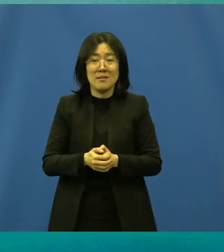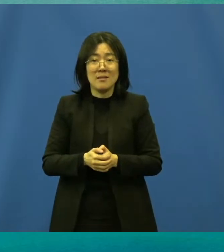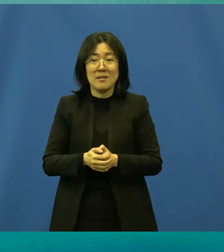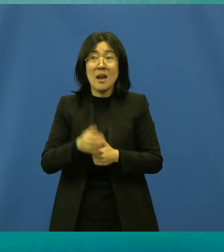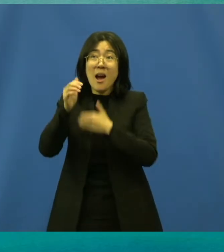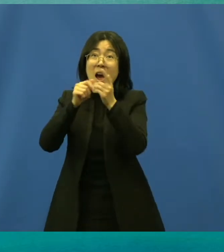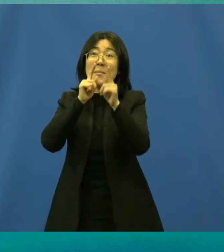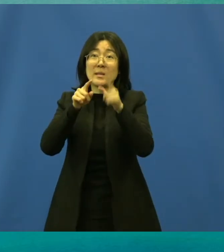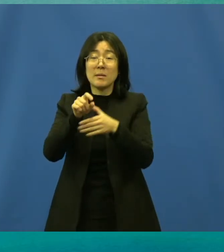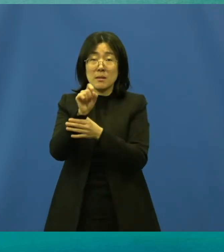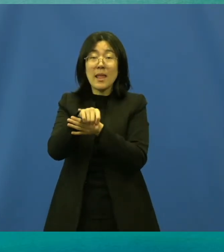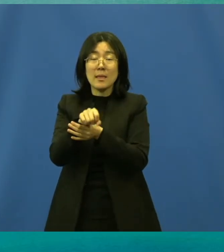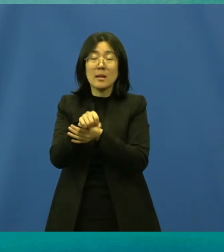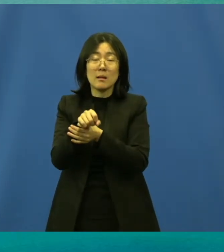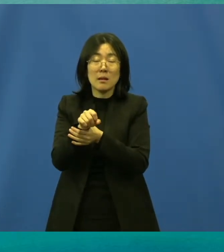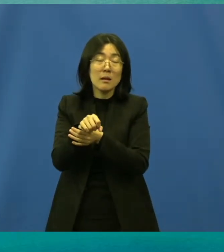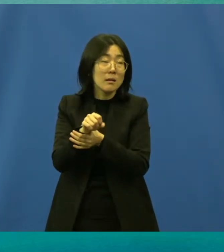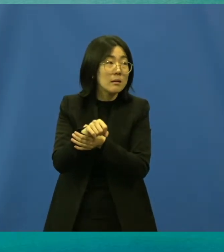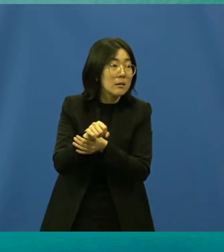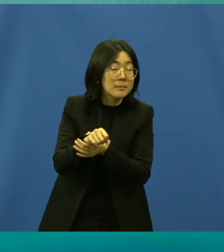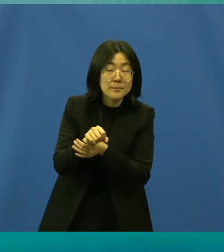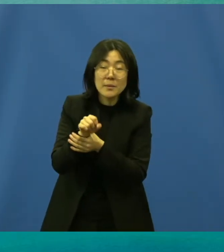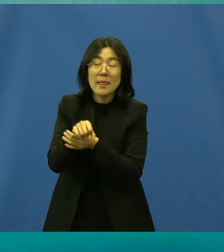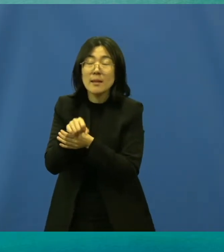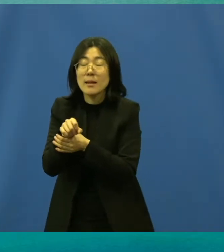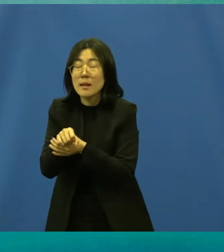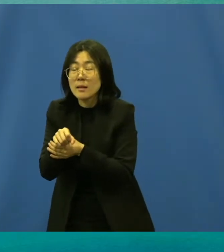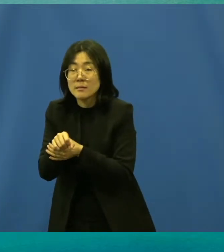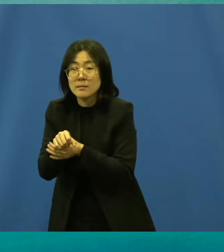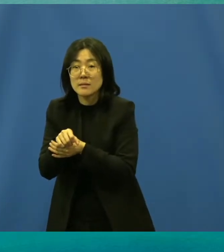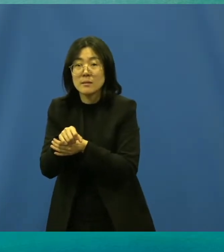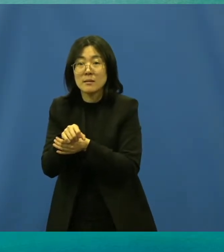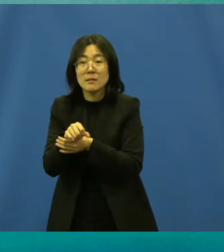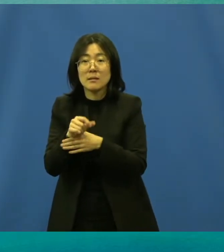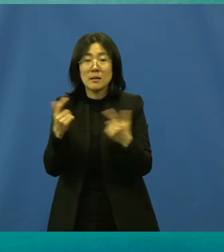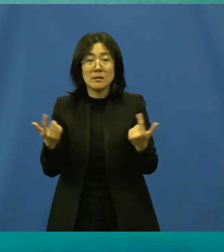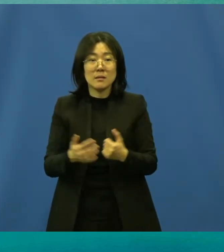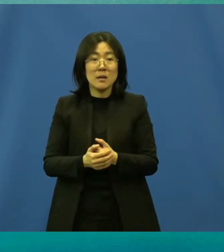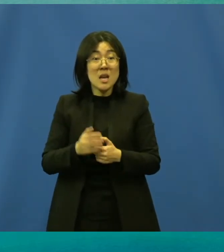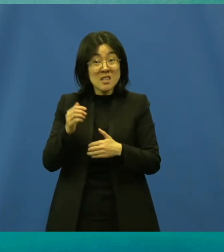그 고난이 우리의 하나님의 확성기라는 거예요. 이래도 안 들을래.